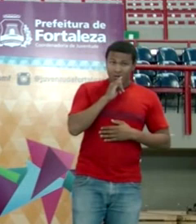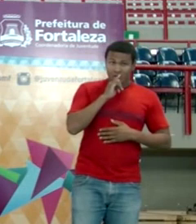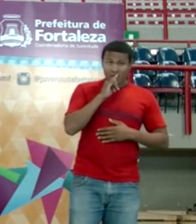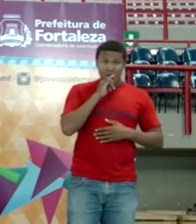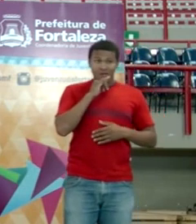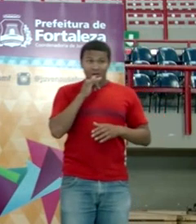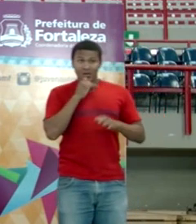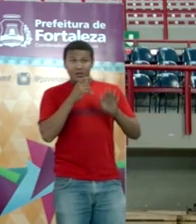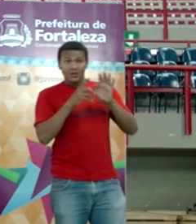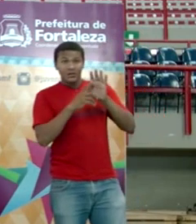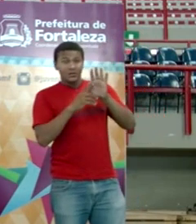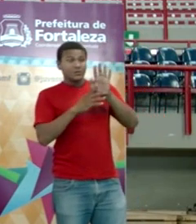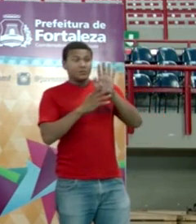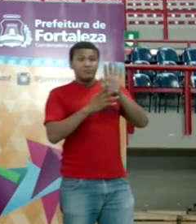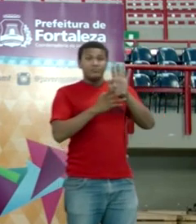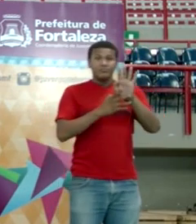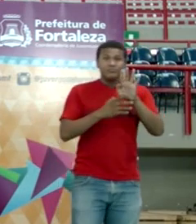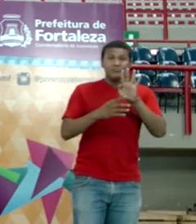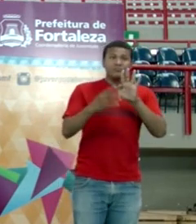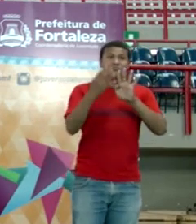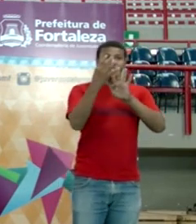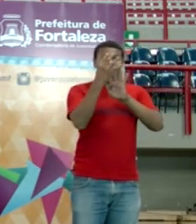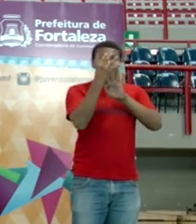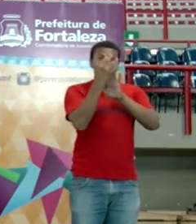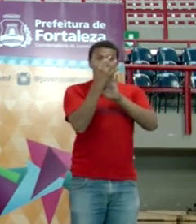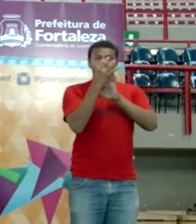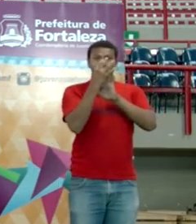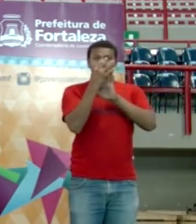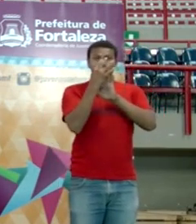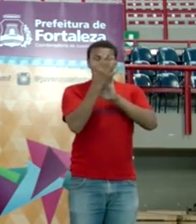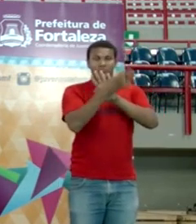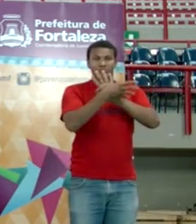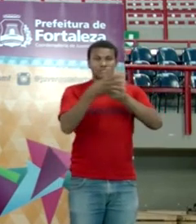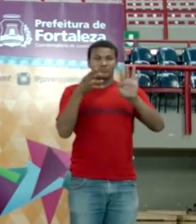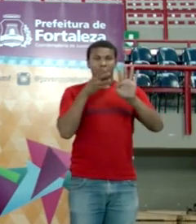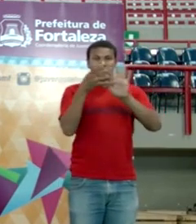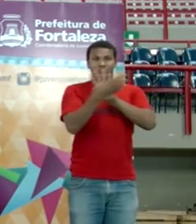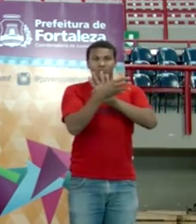paralelo, né? Paralelo ao Equador.